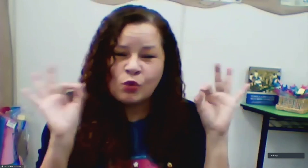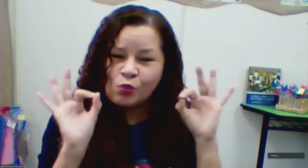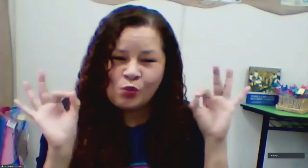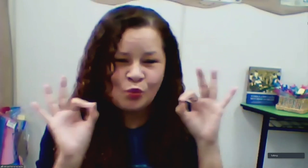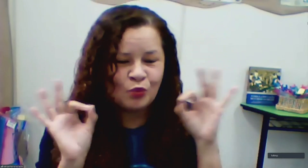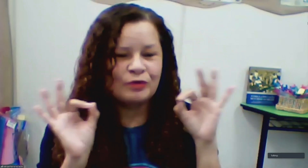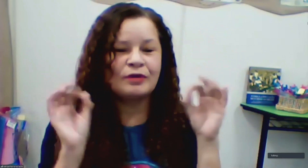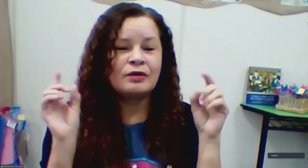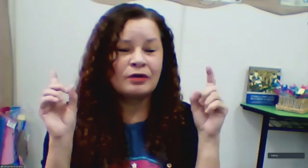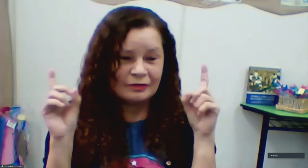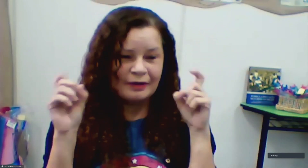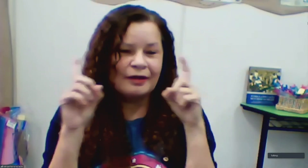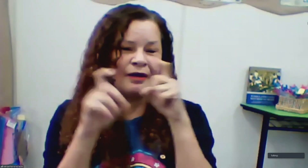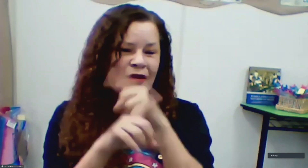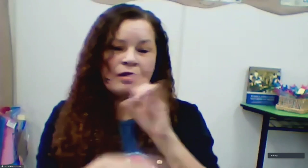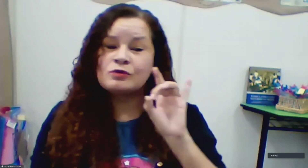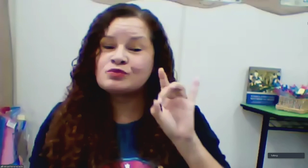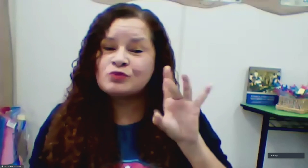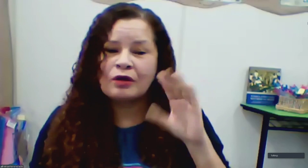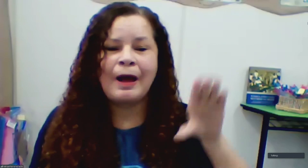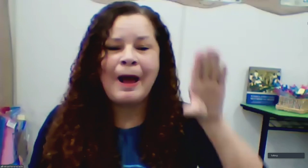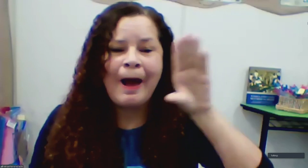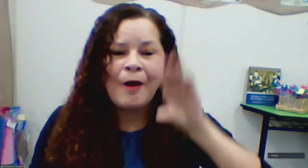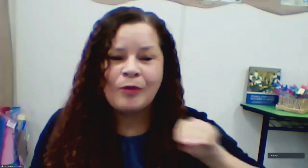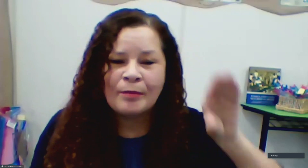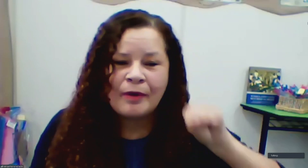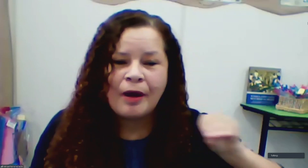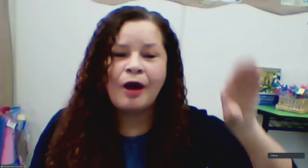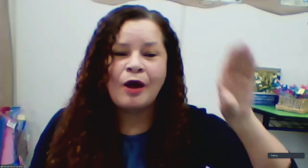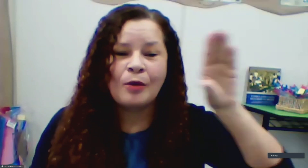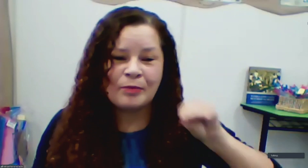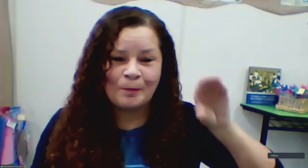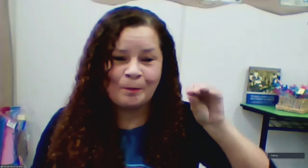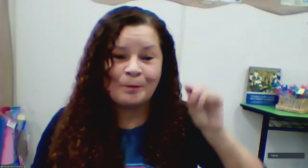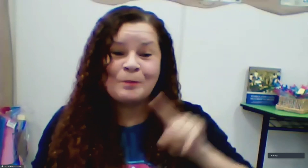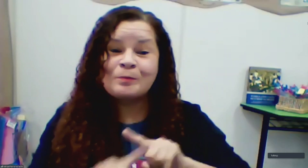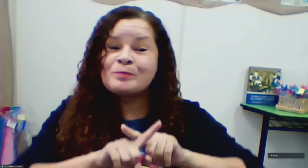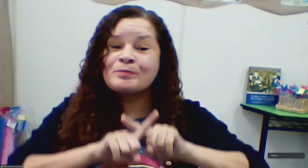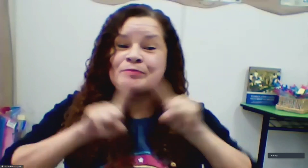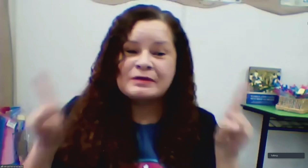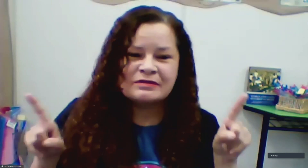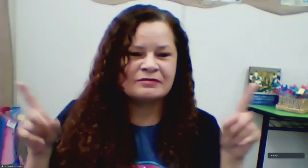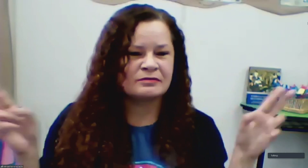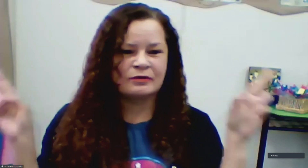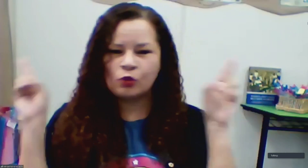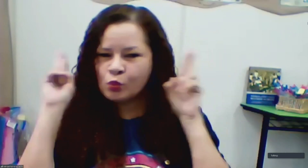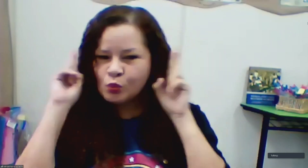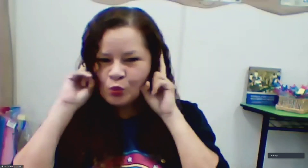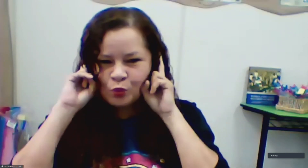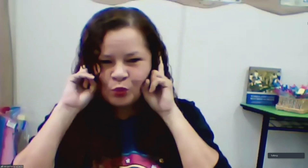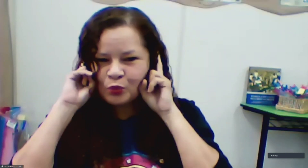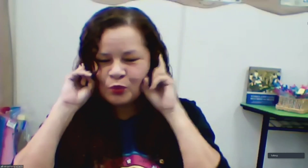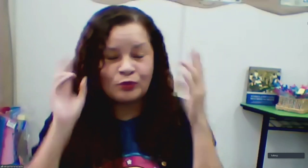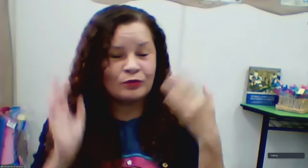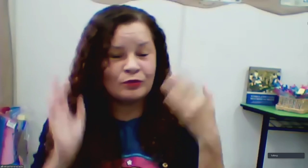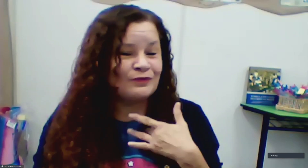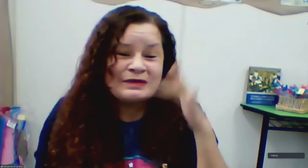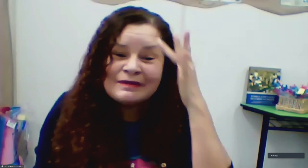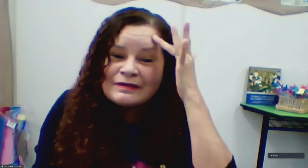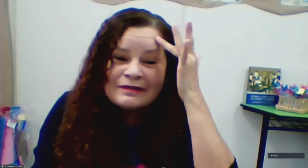grande, porque só havia oralização. E eu era surda. Então, era difícil entender, sabe? A questão